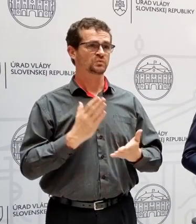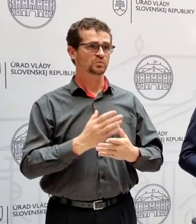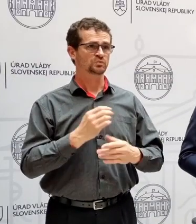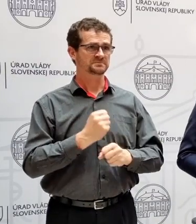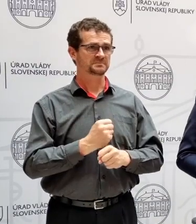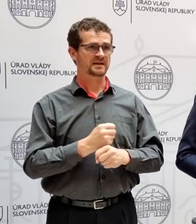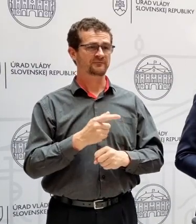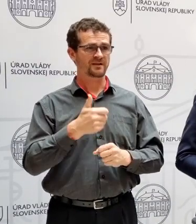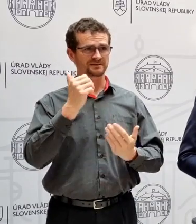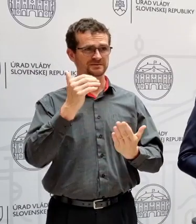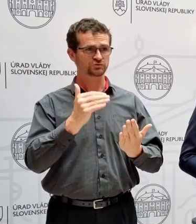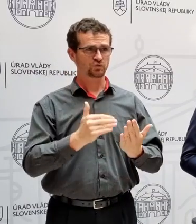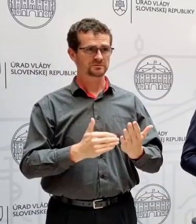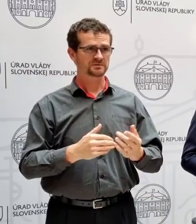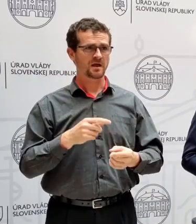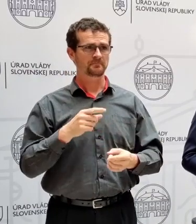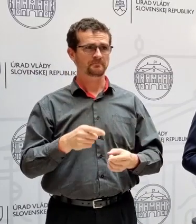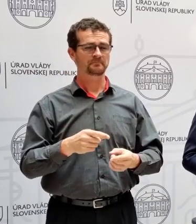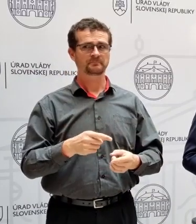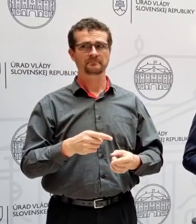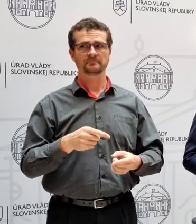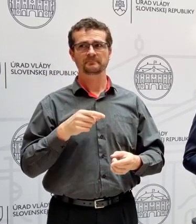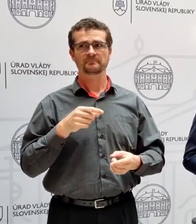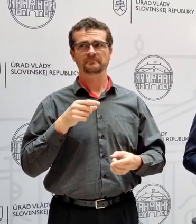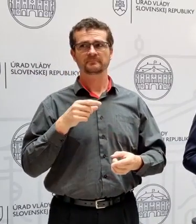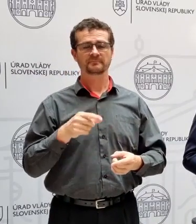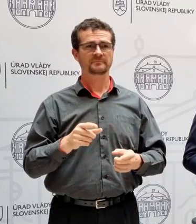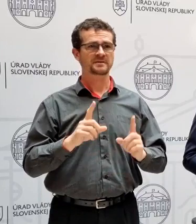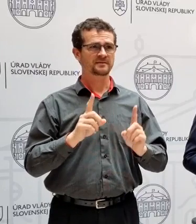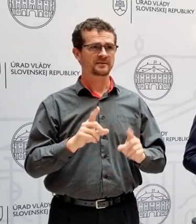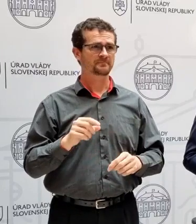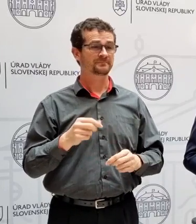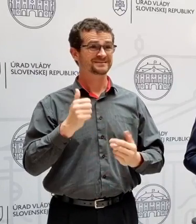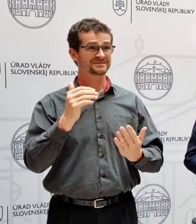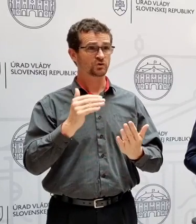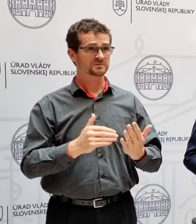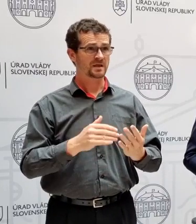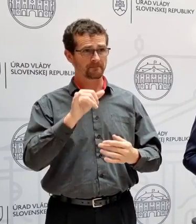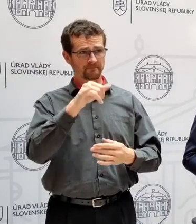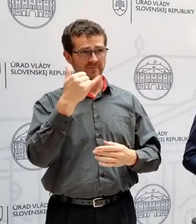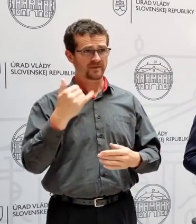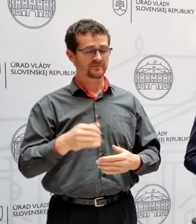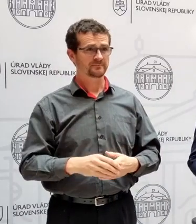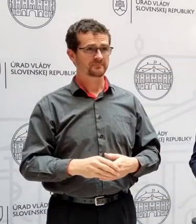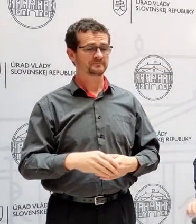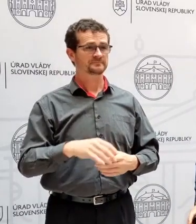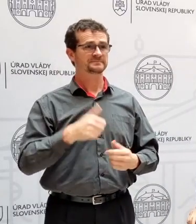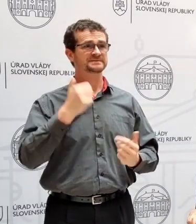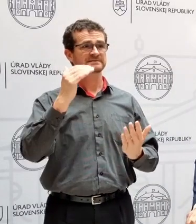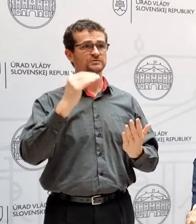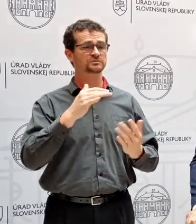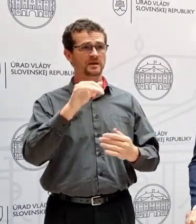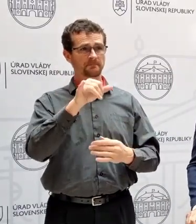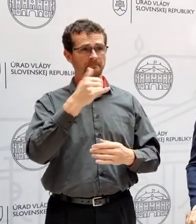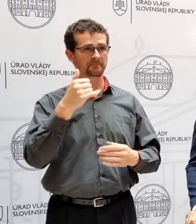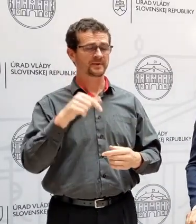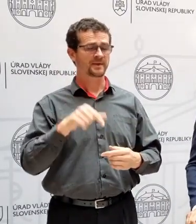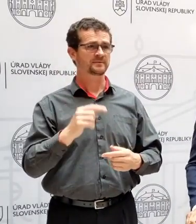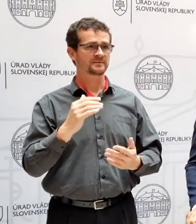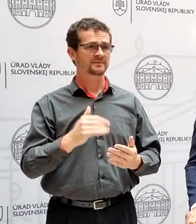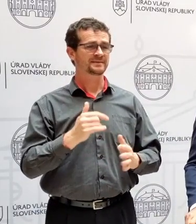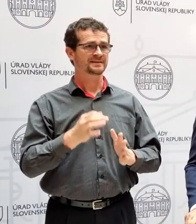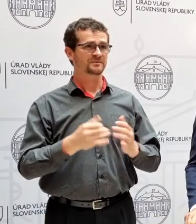spravili zoznam na tieto upráznené pozície? Zoznam? Mien. Zoznam mien, samozrejme, že